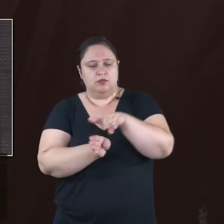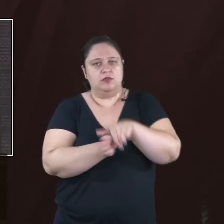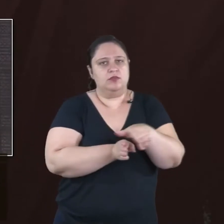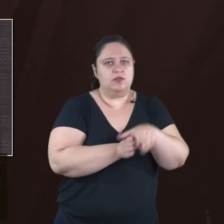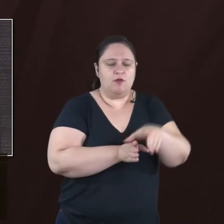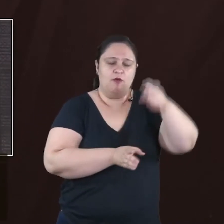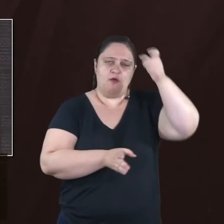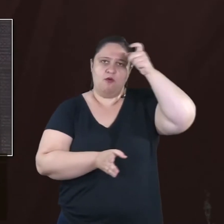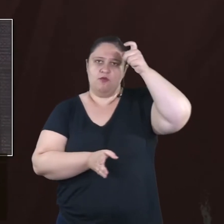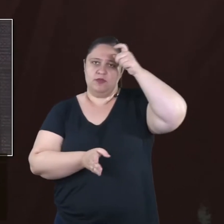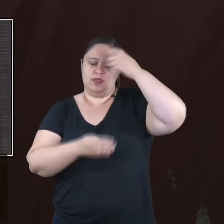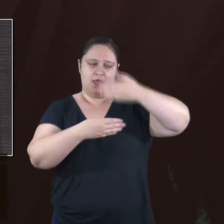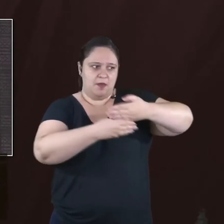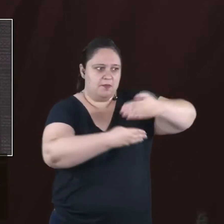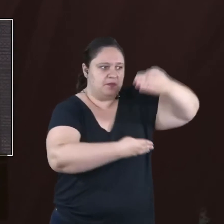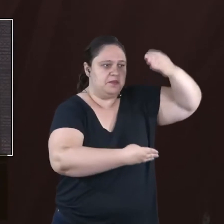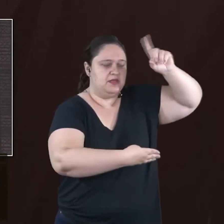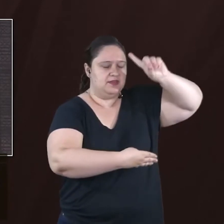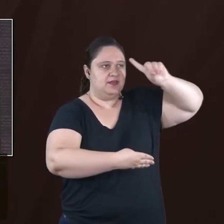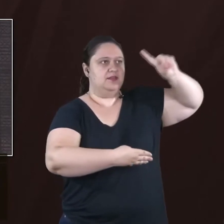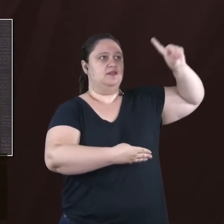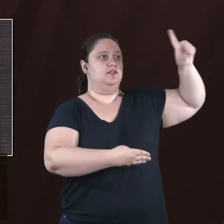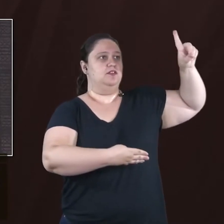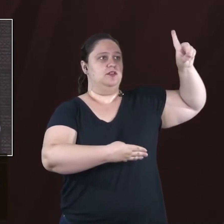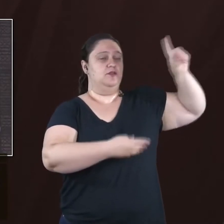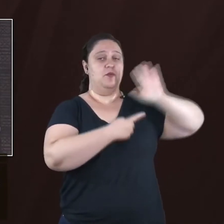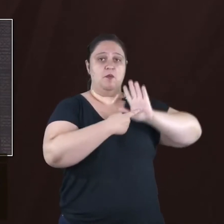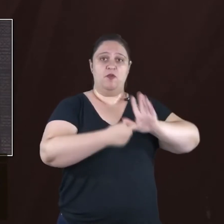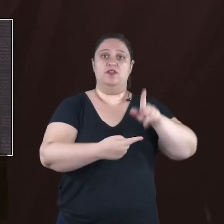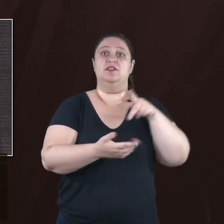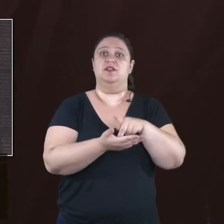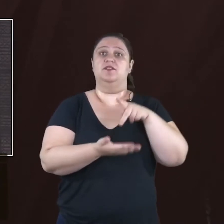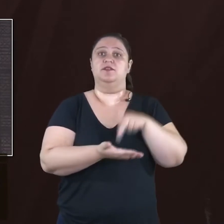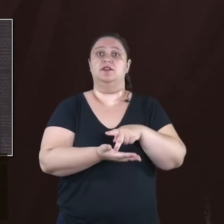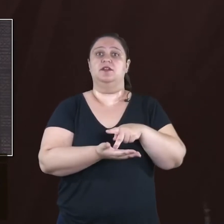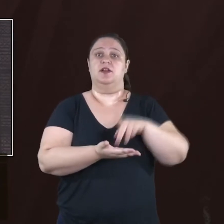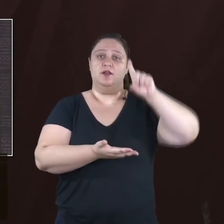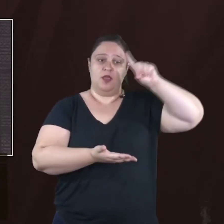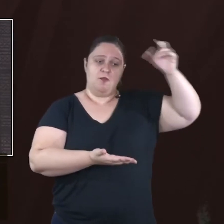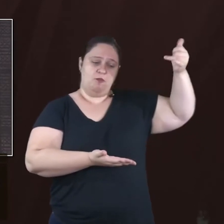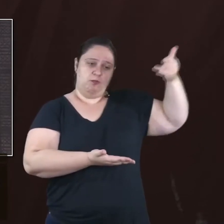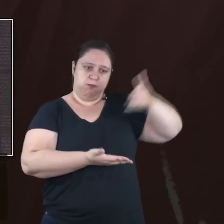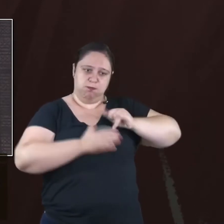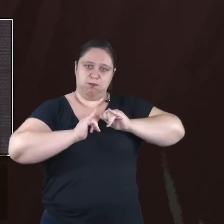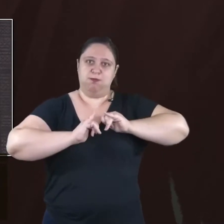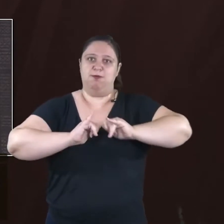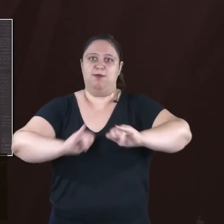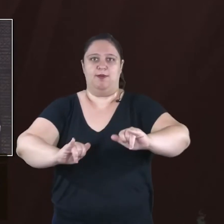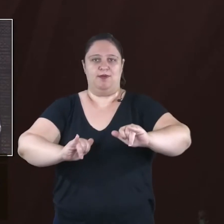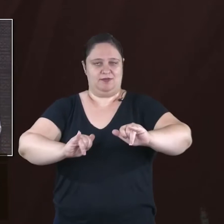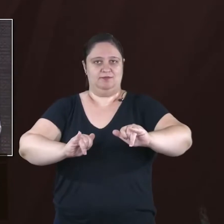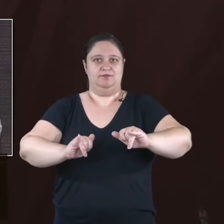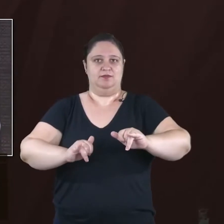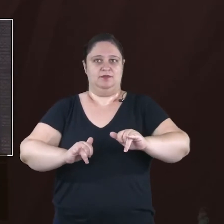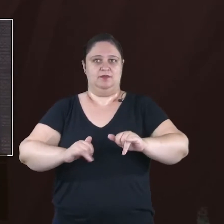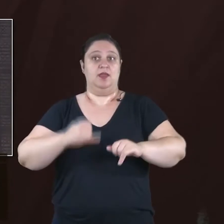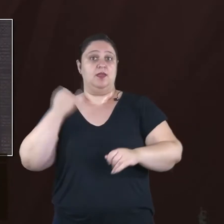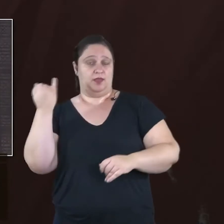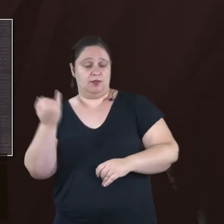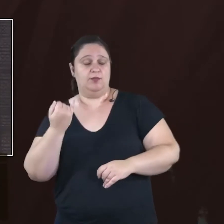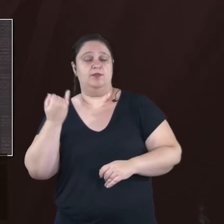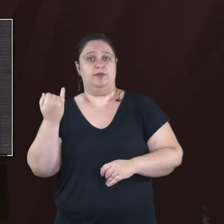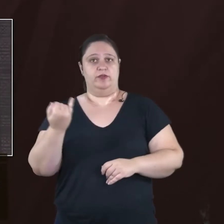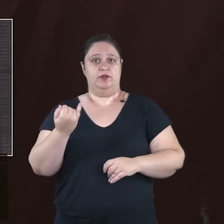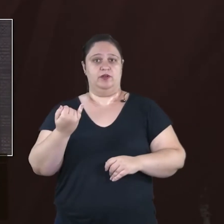pela manifestação da verdade. Irmãos, esse versículo é muito importante. Adulterar aqui,